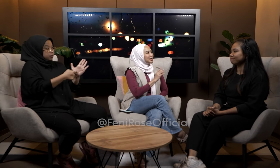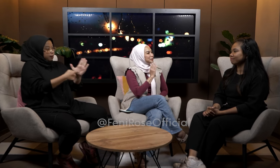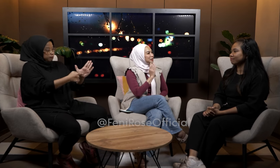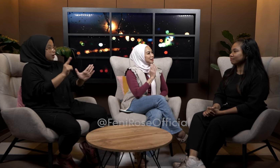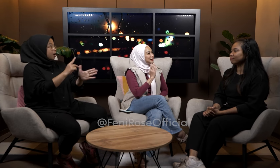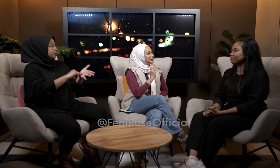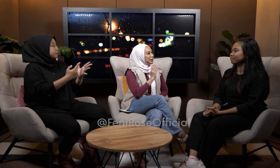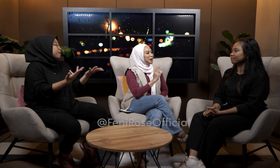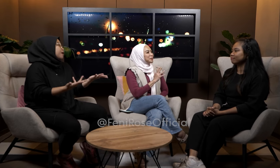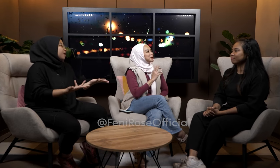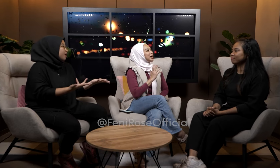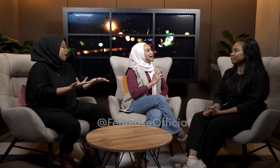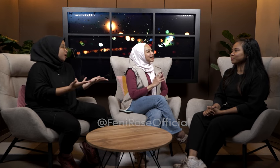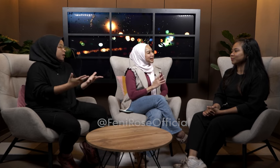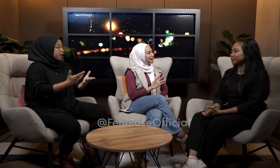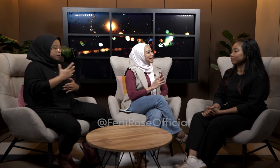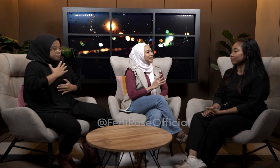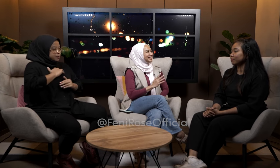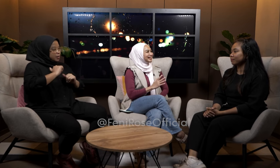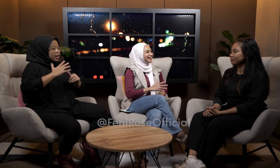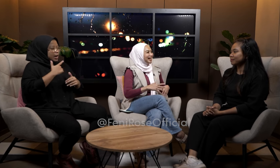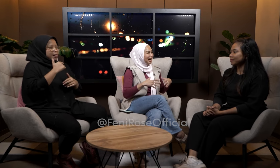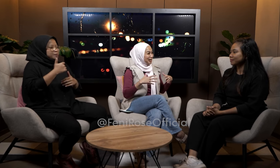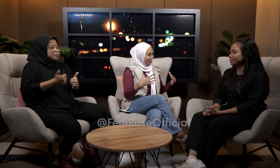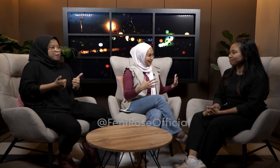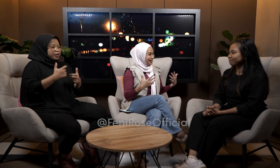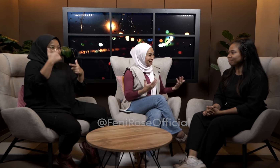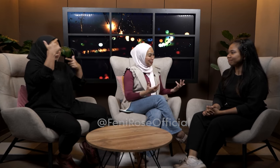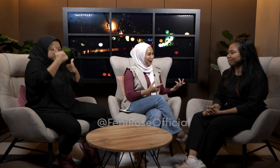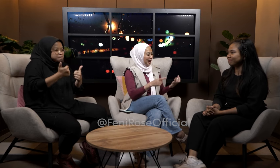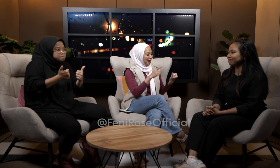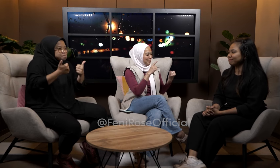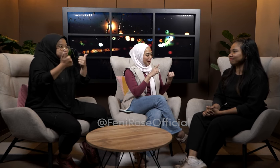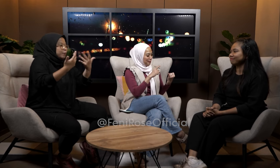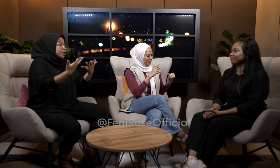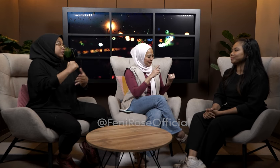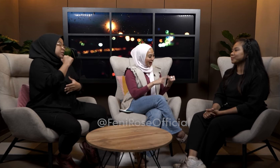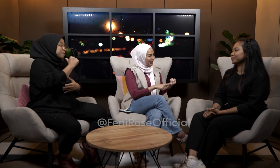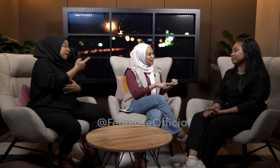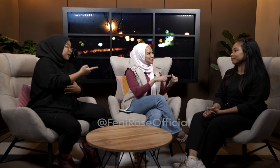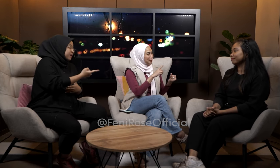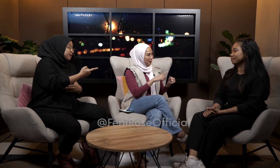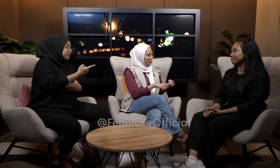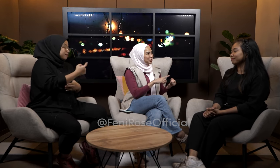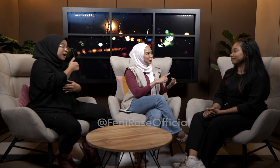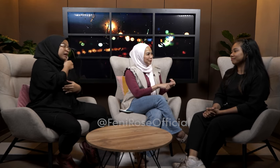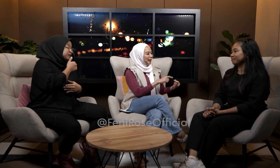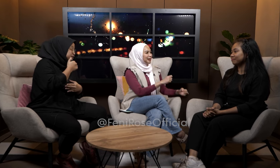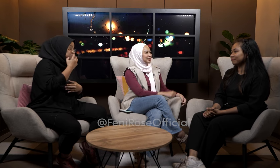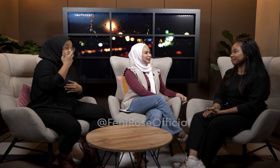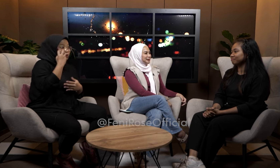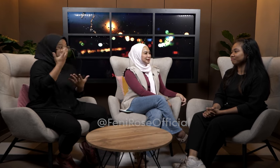lebih apa lebih menghayati ekspresinya siapa Pak Pak Anis Pak Prabowo atau Pak